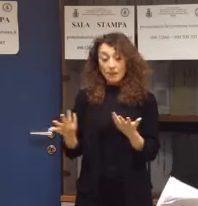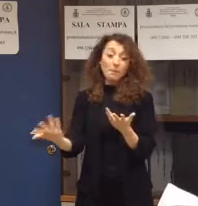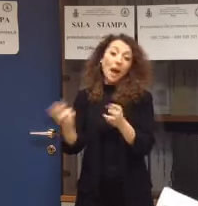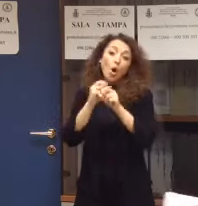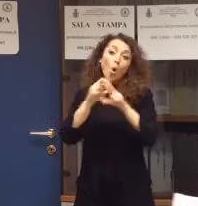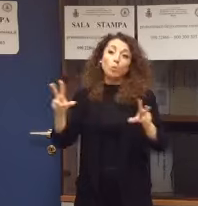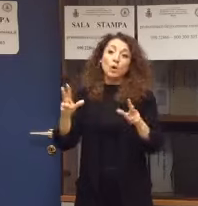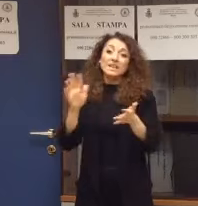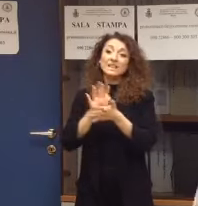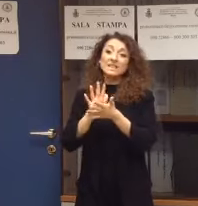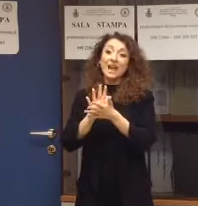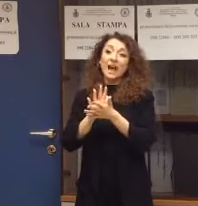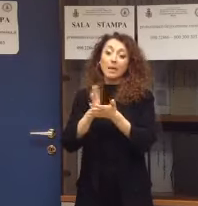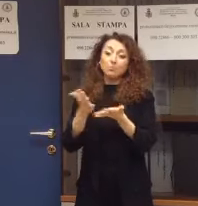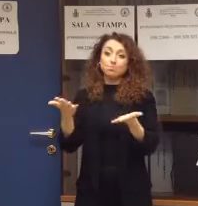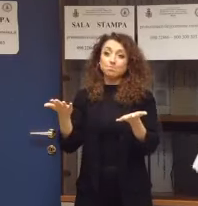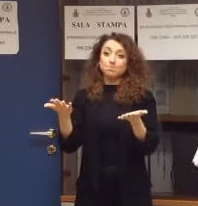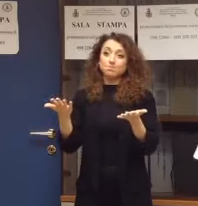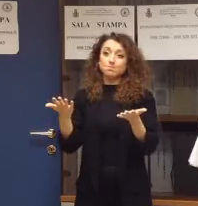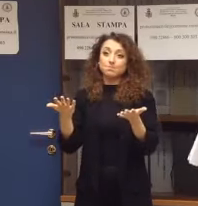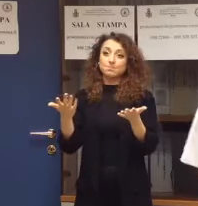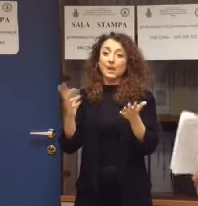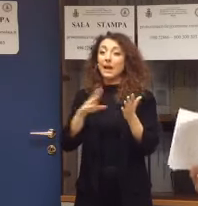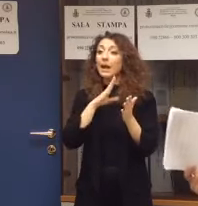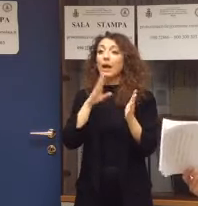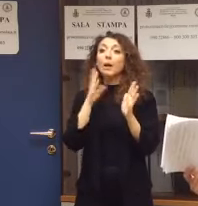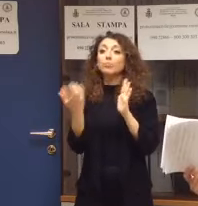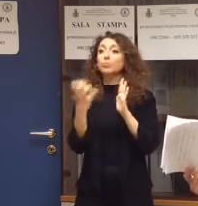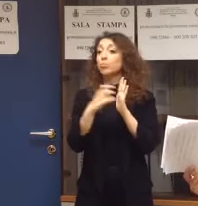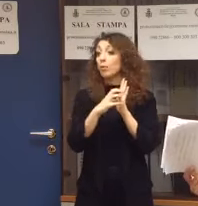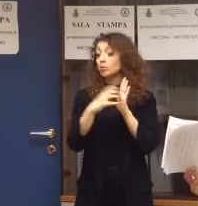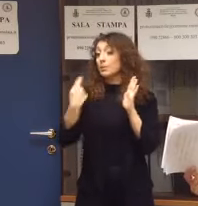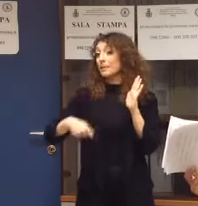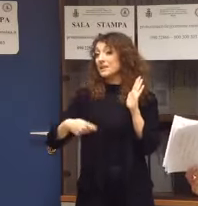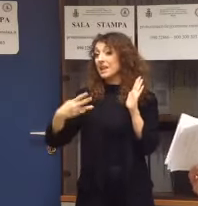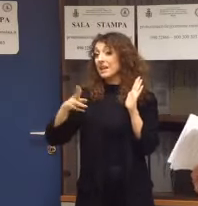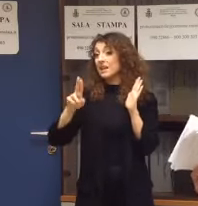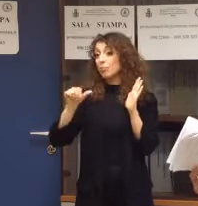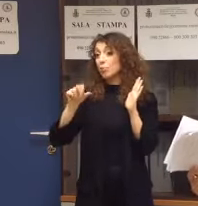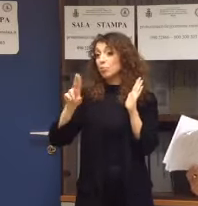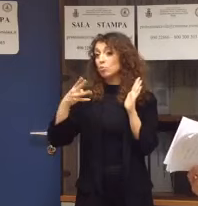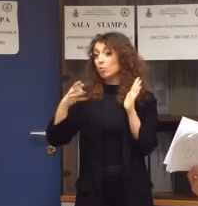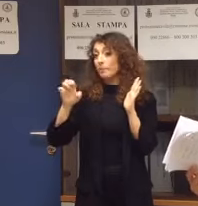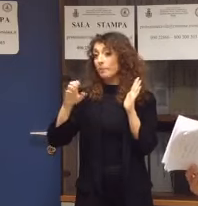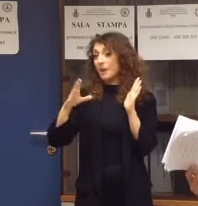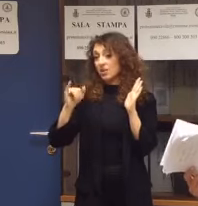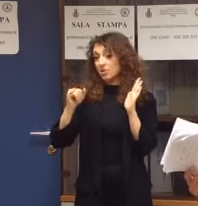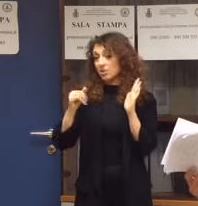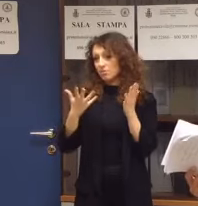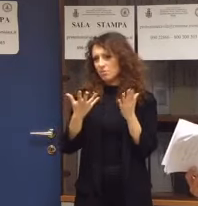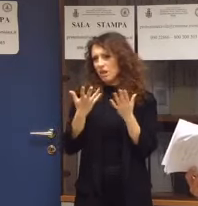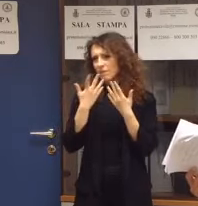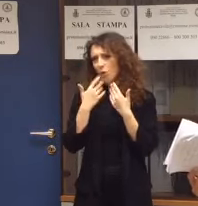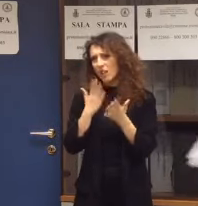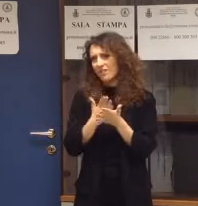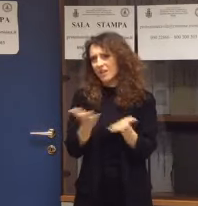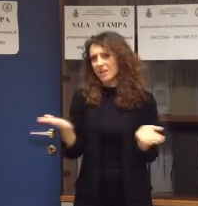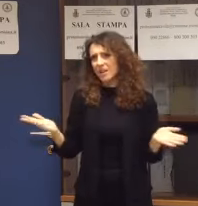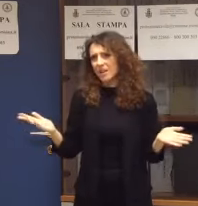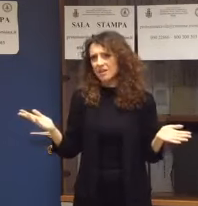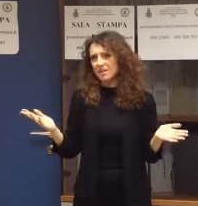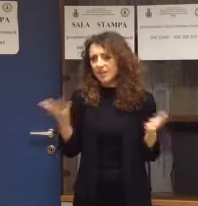e i post del presidente Musumeci? Ma la volete finire?